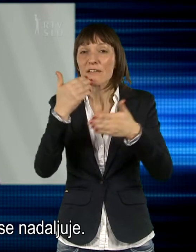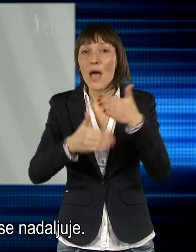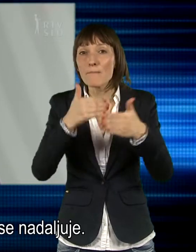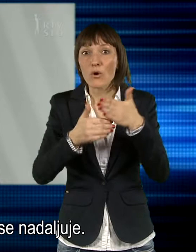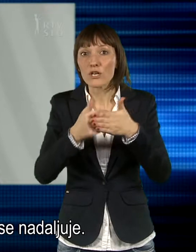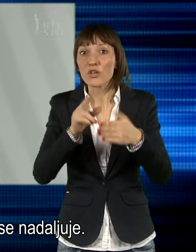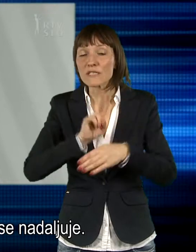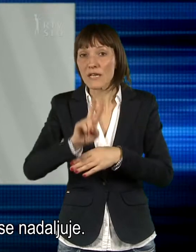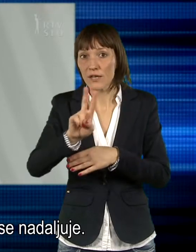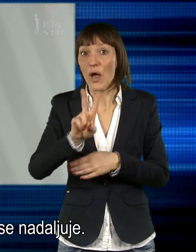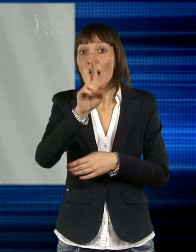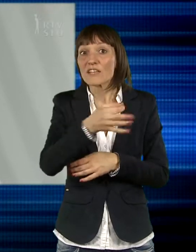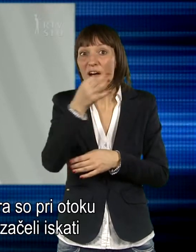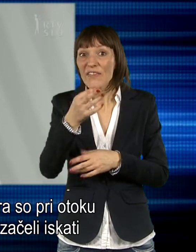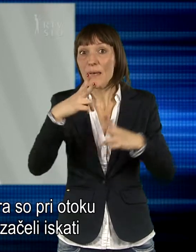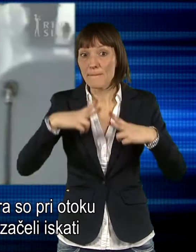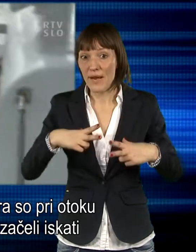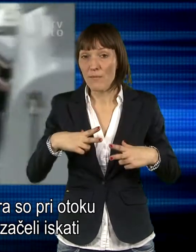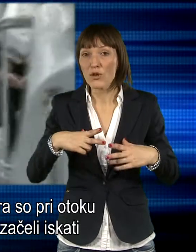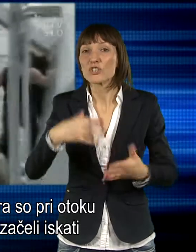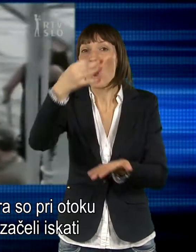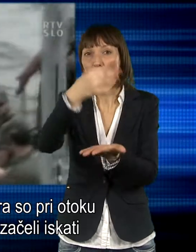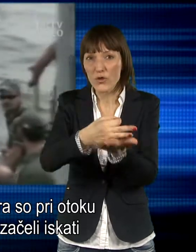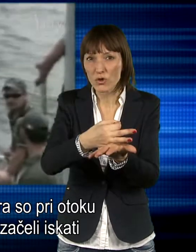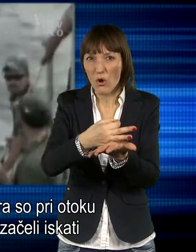Iskanje pogrešanih se nadaljuje. Po 2 dneh premora